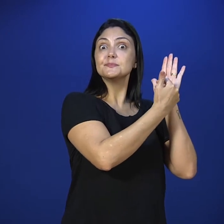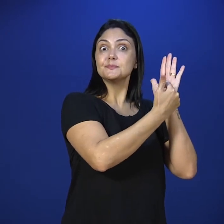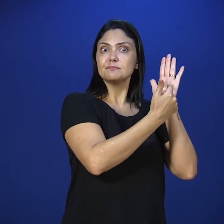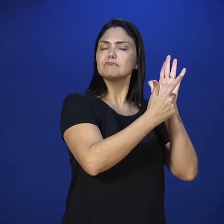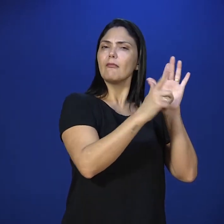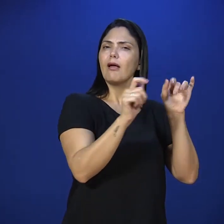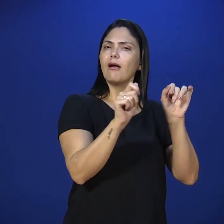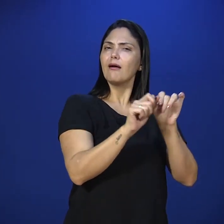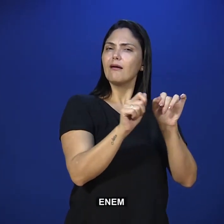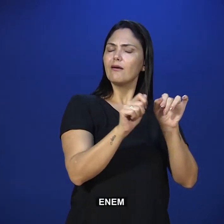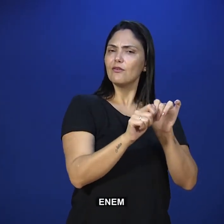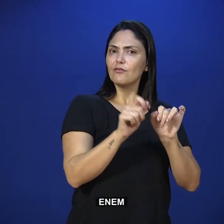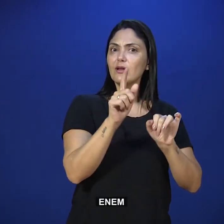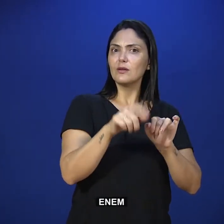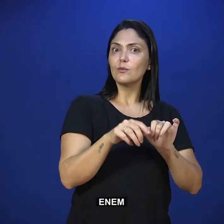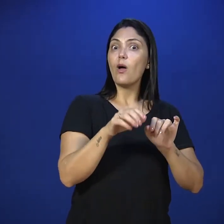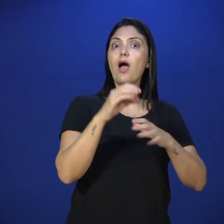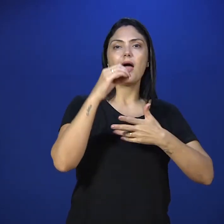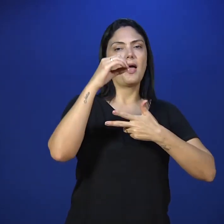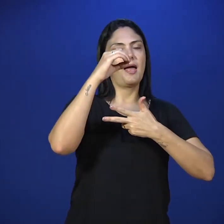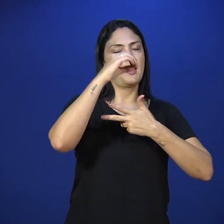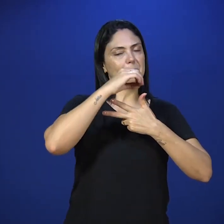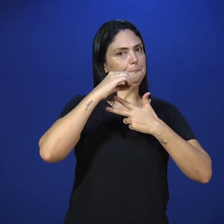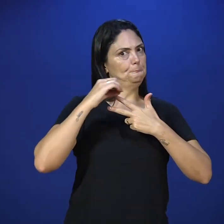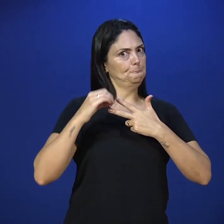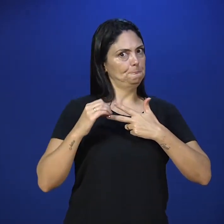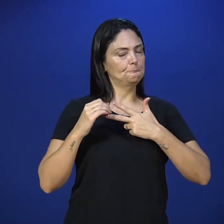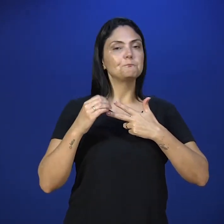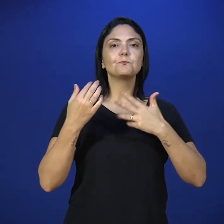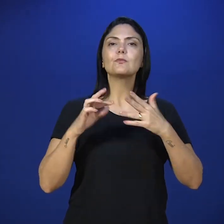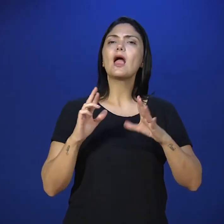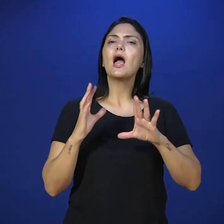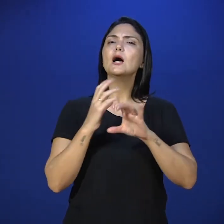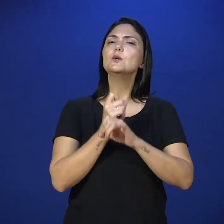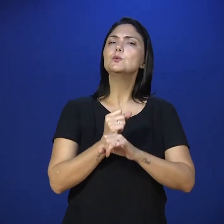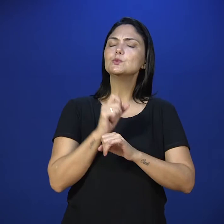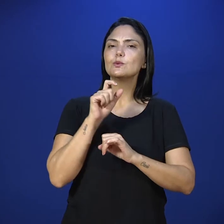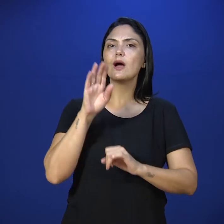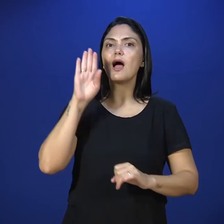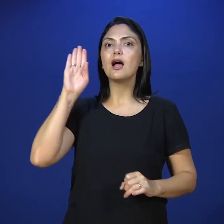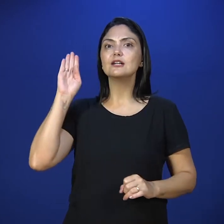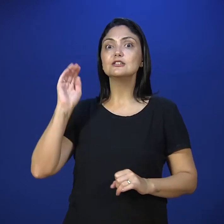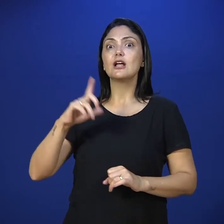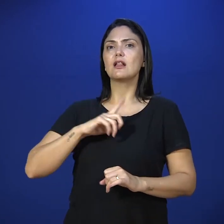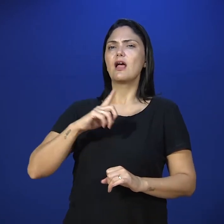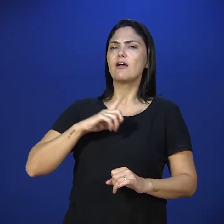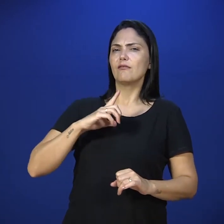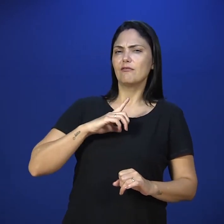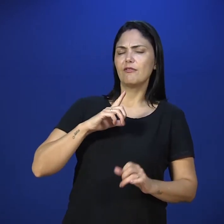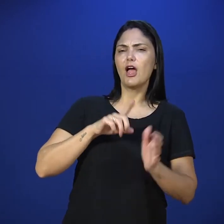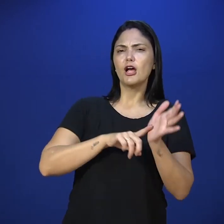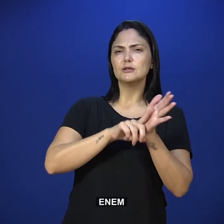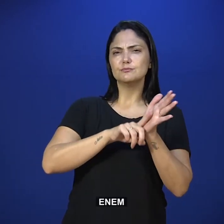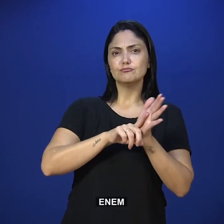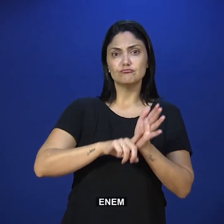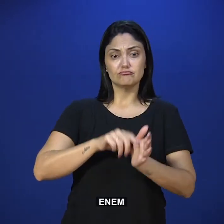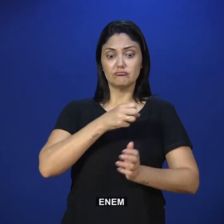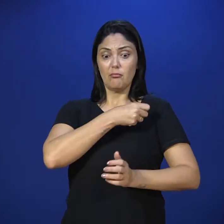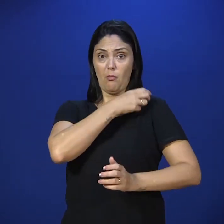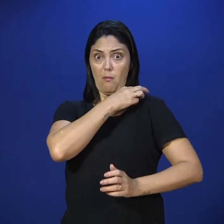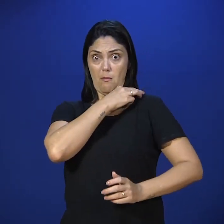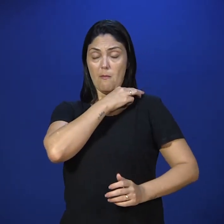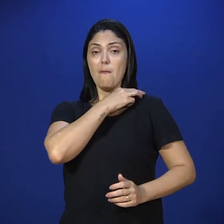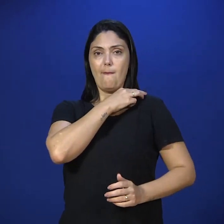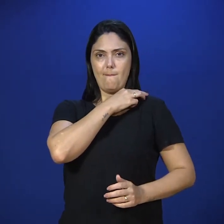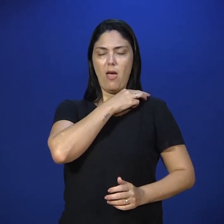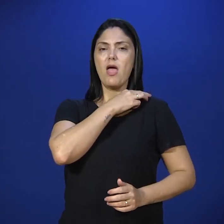será realizado na modalidade Enem, através do resultado obtido pelo candidato no Exame Nacional do Ensino Médio, Enem,